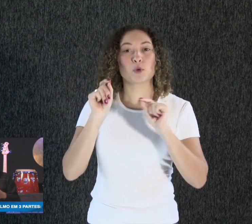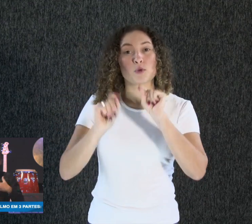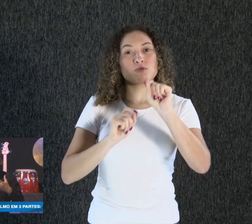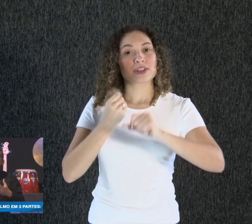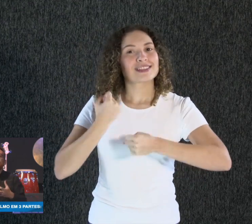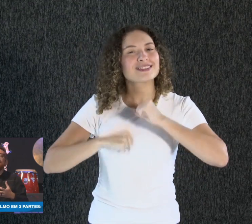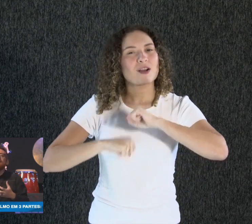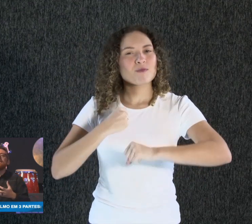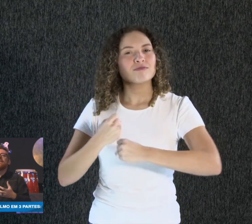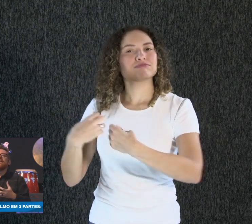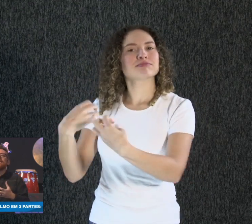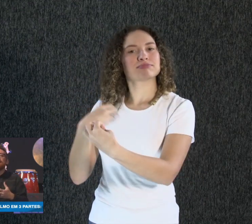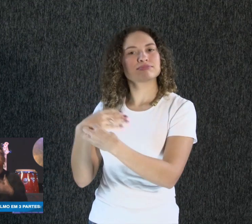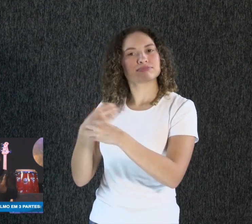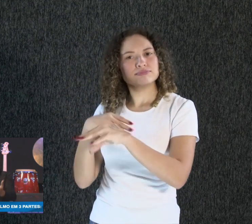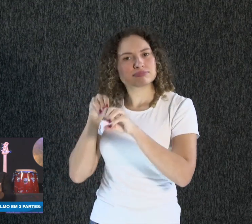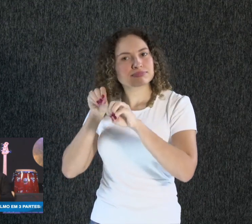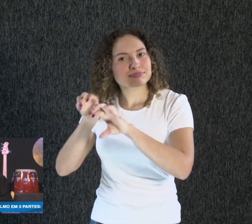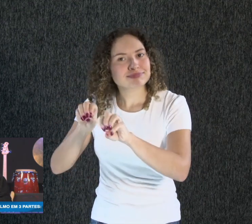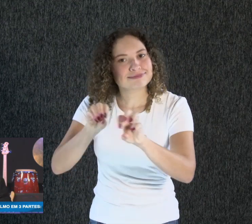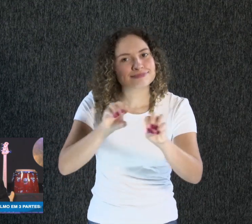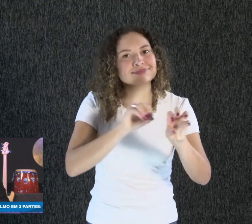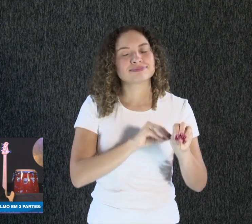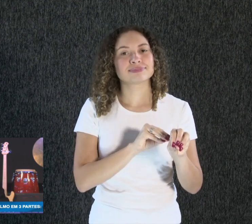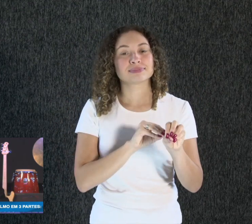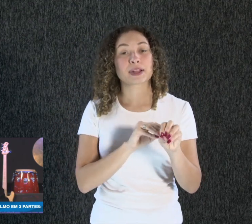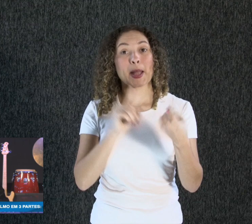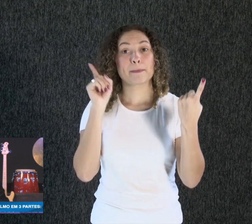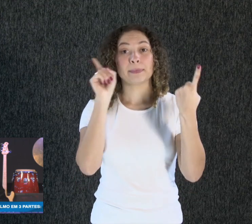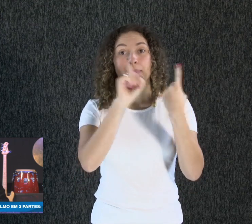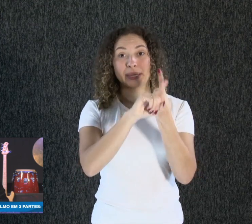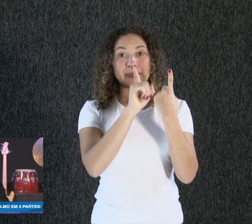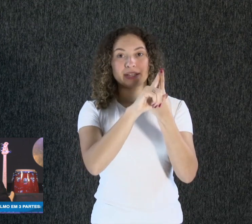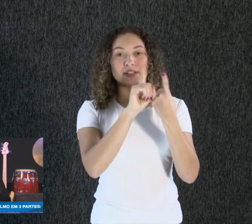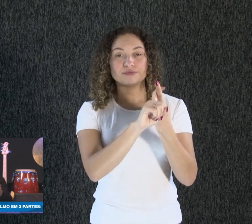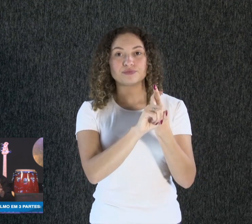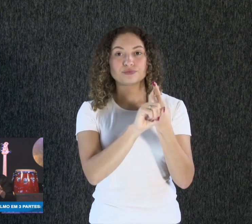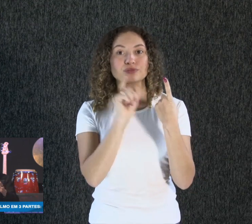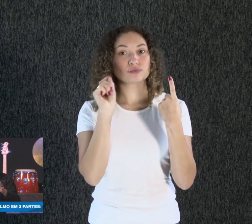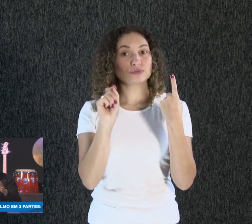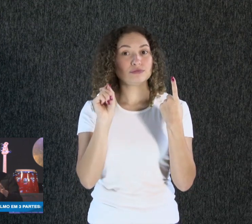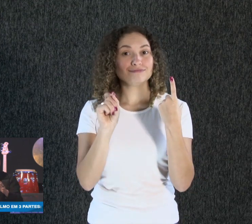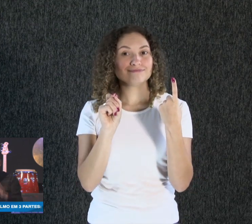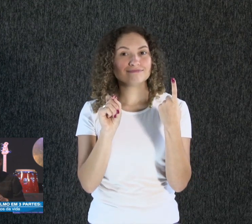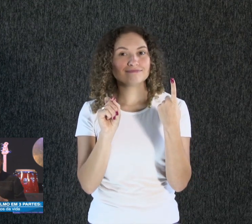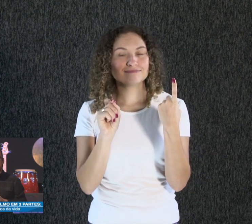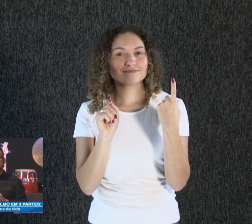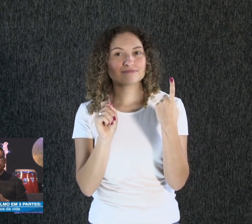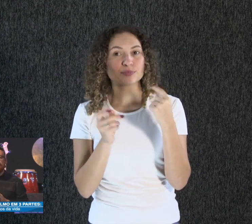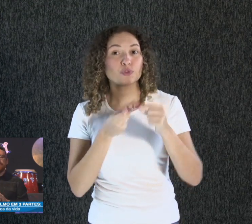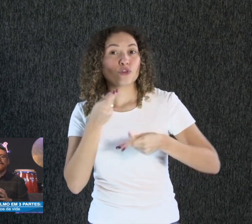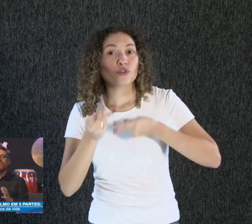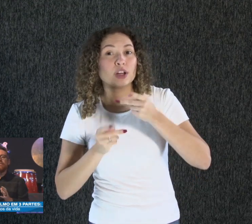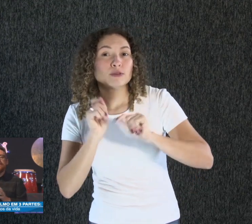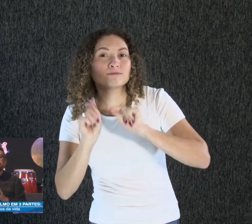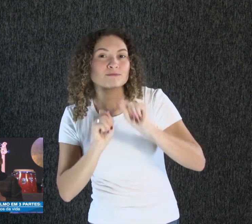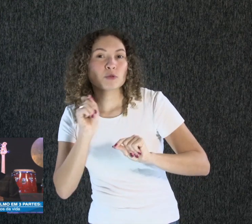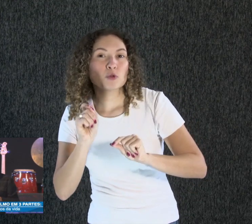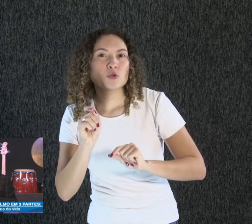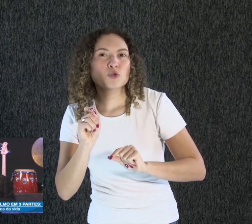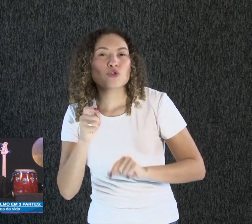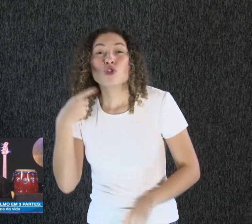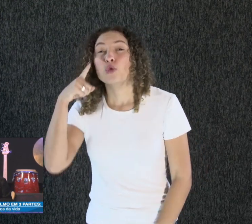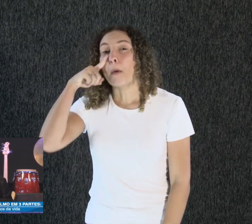o salmista quer nos ensinar. A primeira parte deste salmo fala